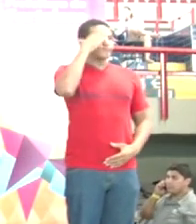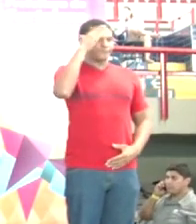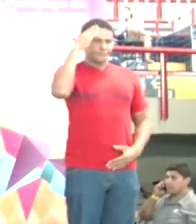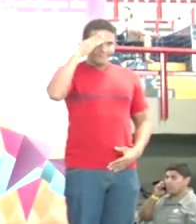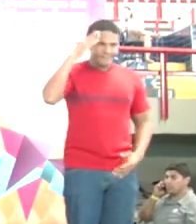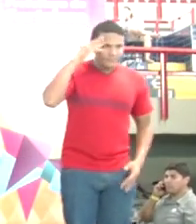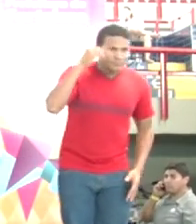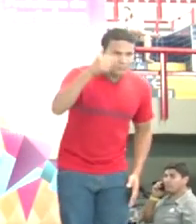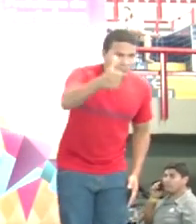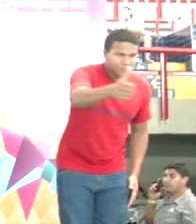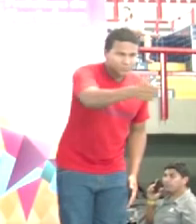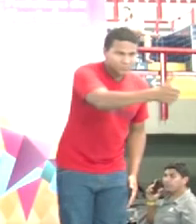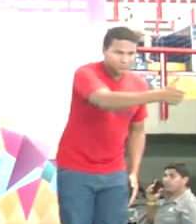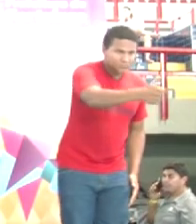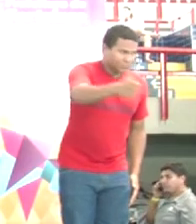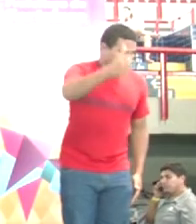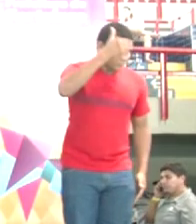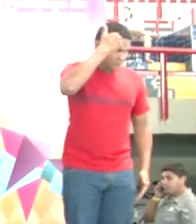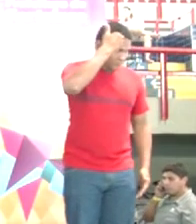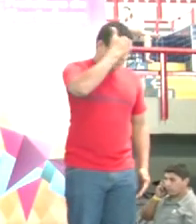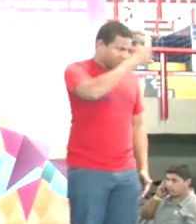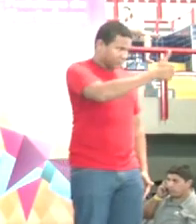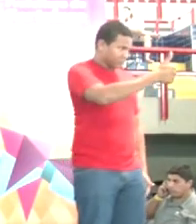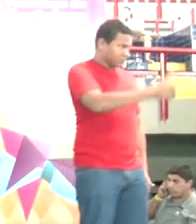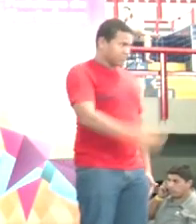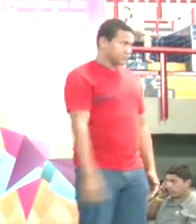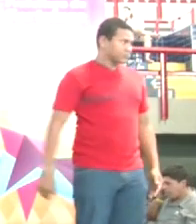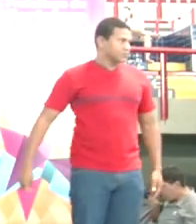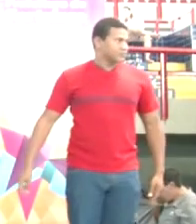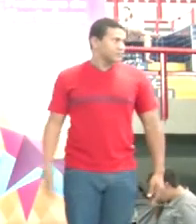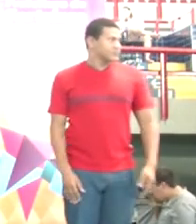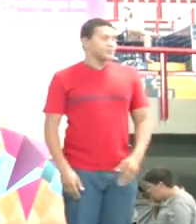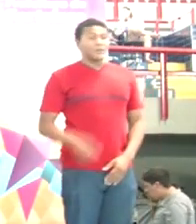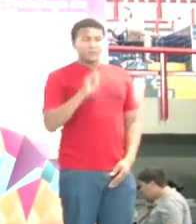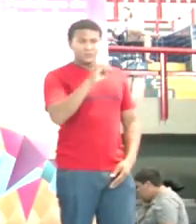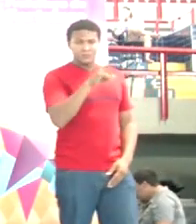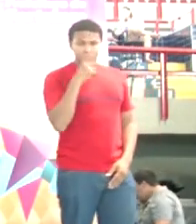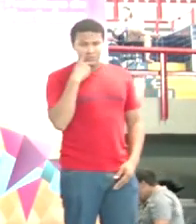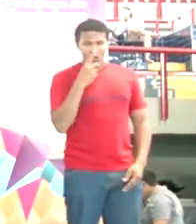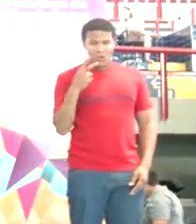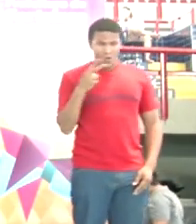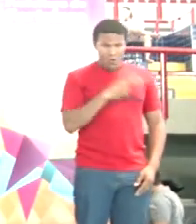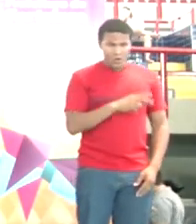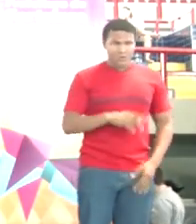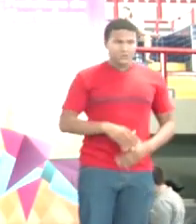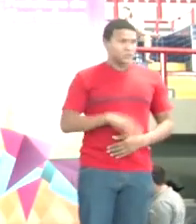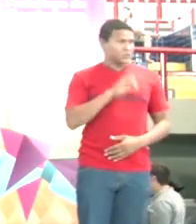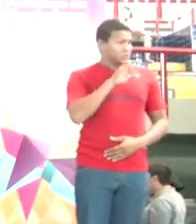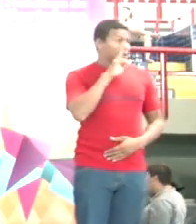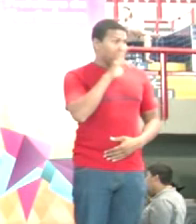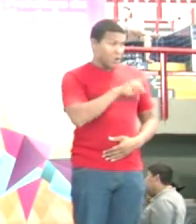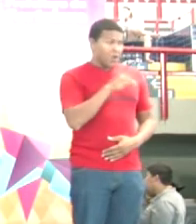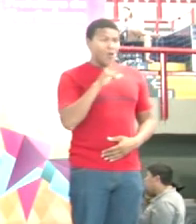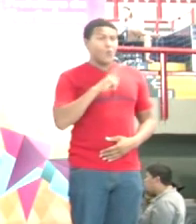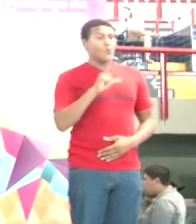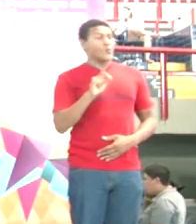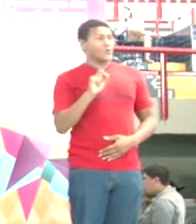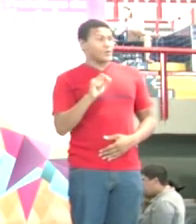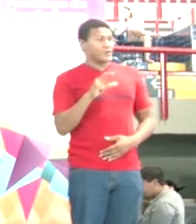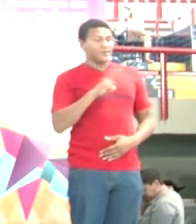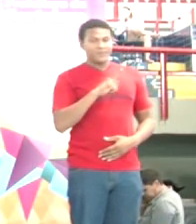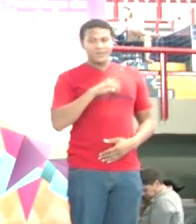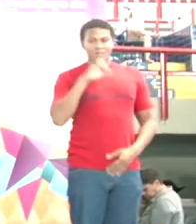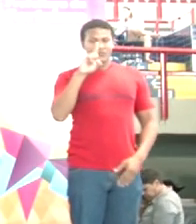legal, pessoal? Beleza. Então, olha aí, ó. Se você olhar, a figura da direita é o que a gente vai chamar